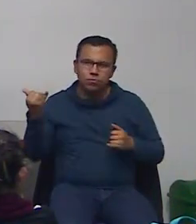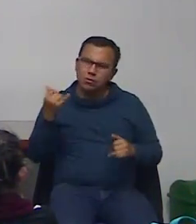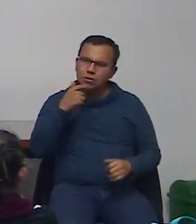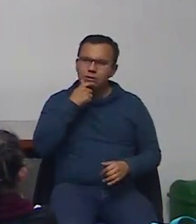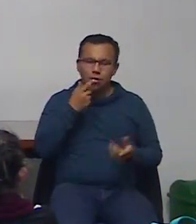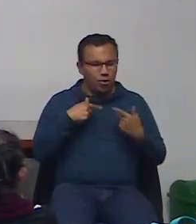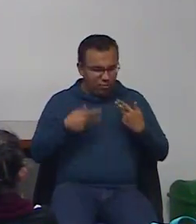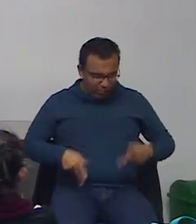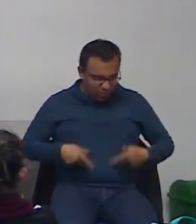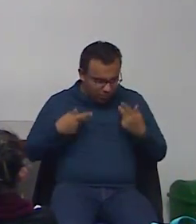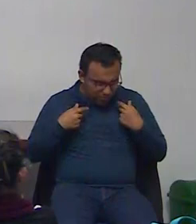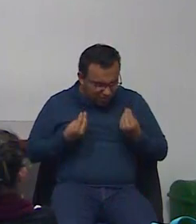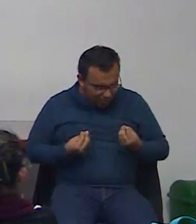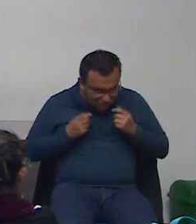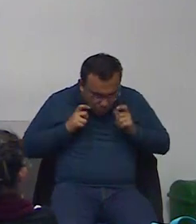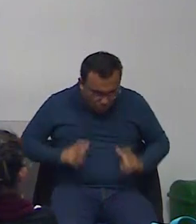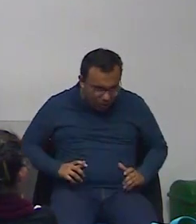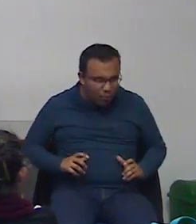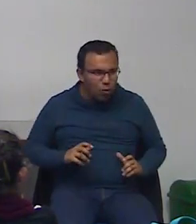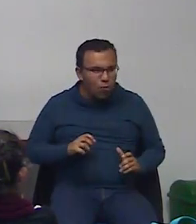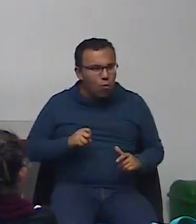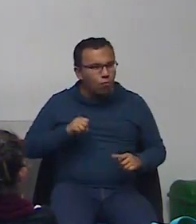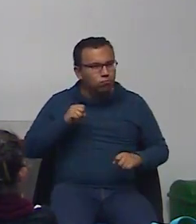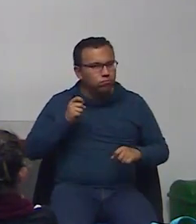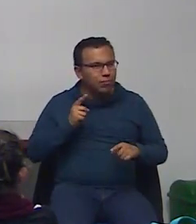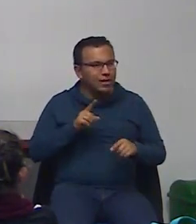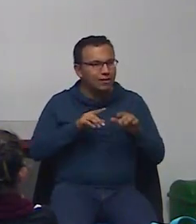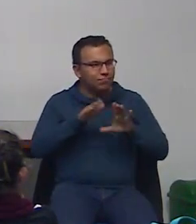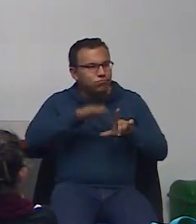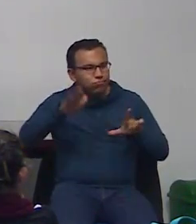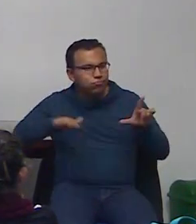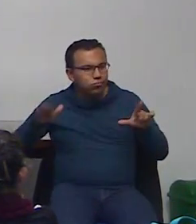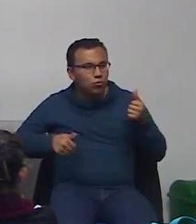ritmo hay en nuestro cuerpo quién me ayuda con